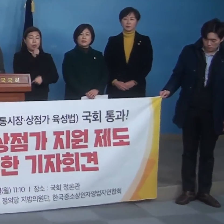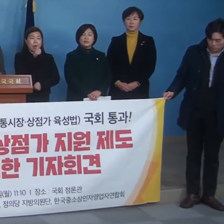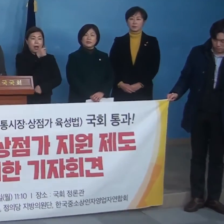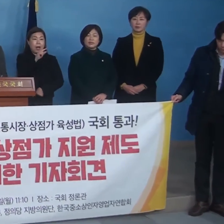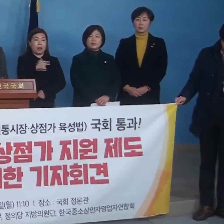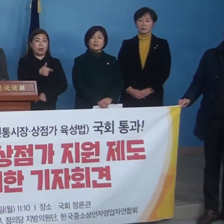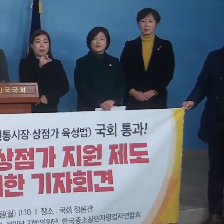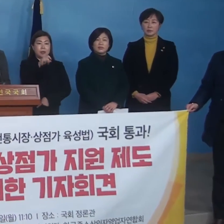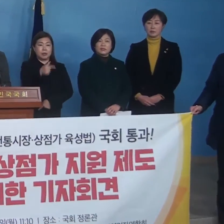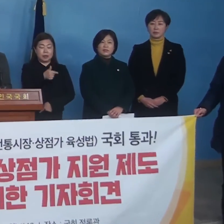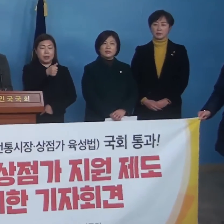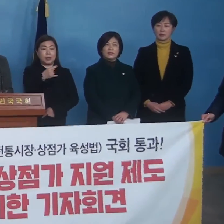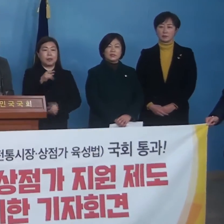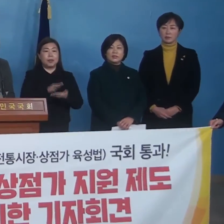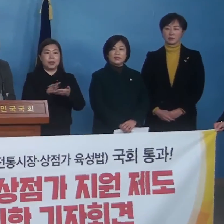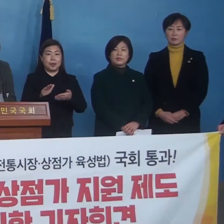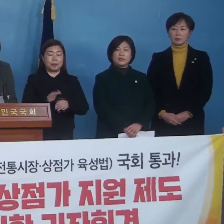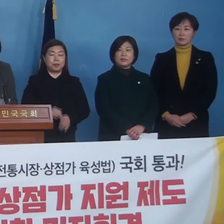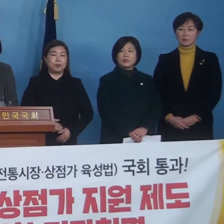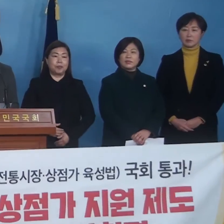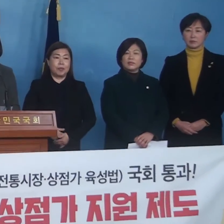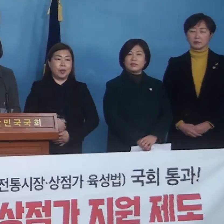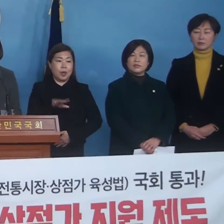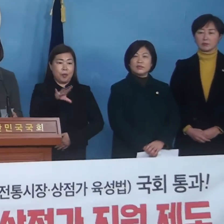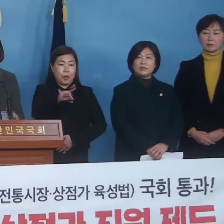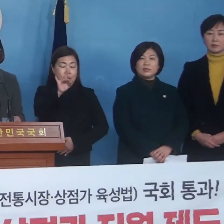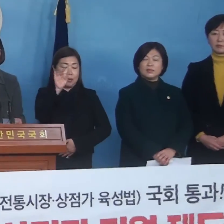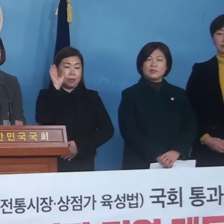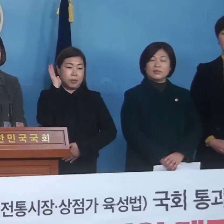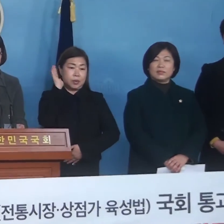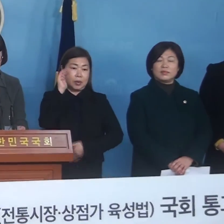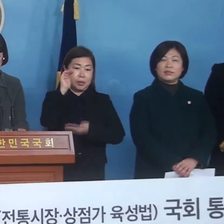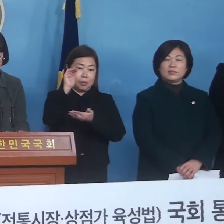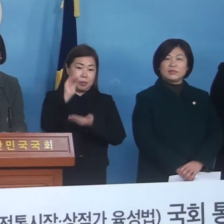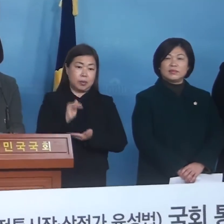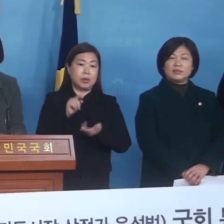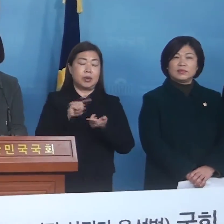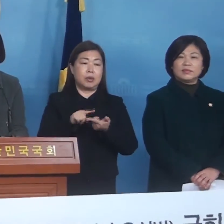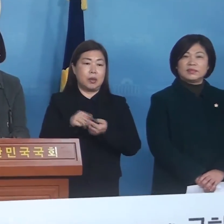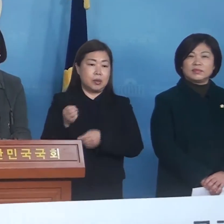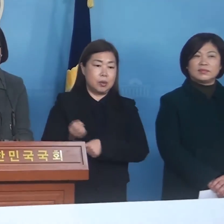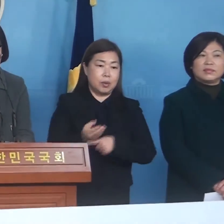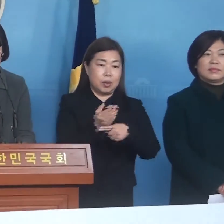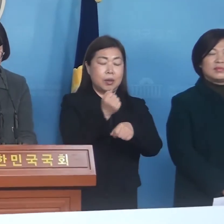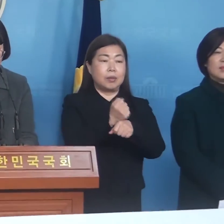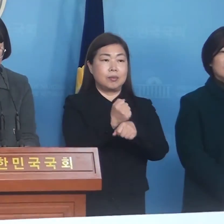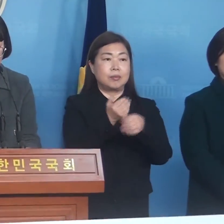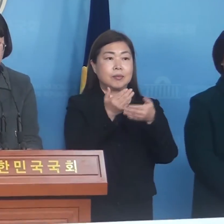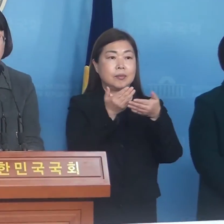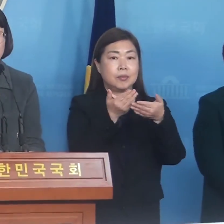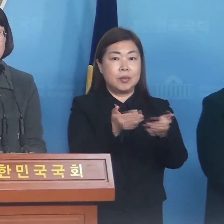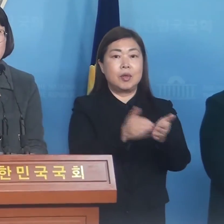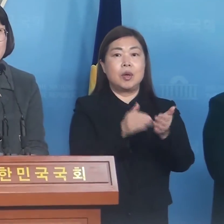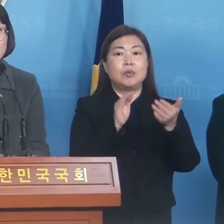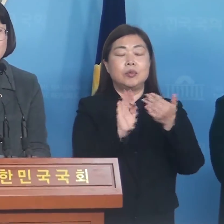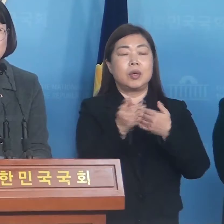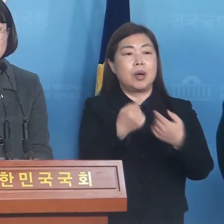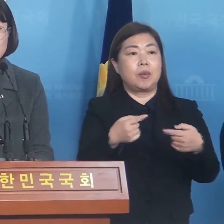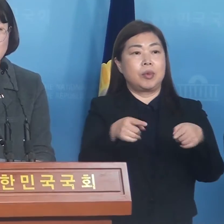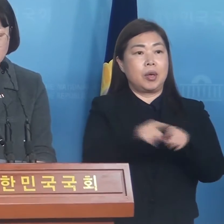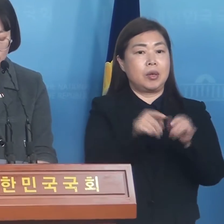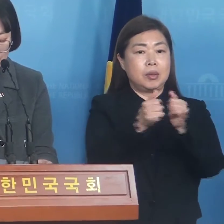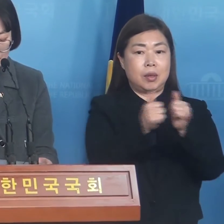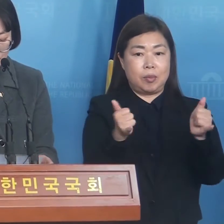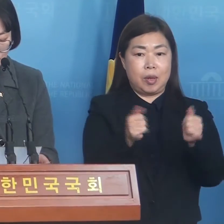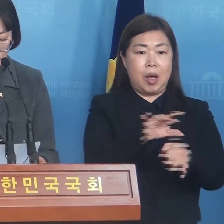하은희 통역국장께서 해주시겠습니다. 제가 먼저 기자회견 취지에 대해서 좀 자세하게 말씀드린 후에 오늘 함께해 주신